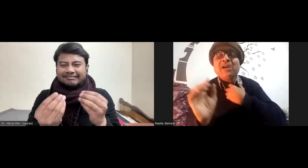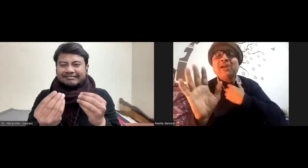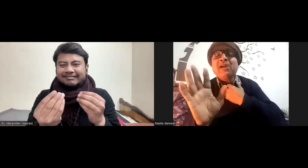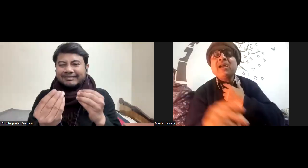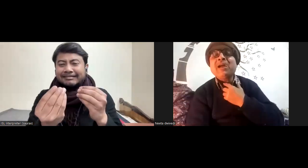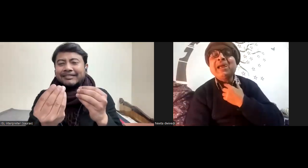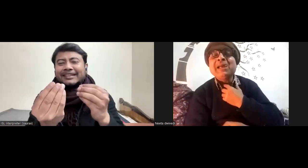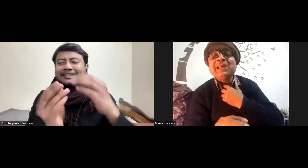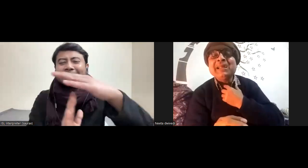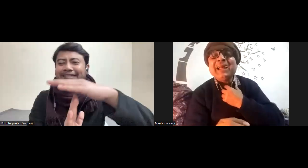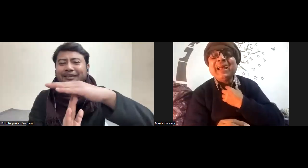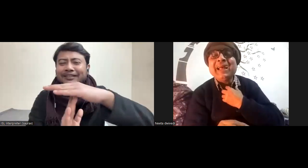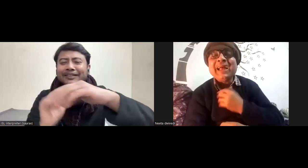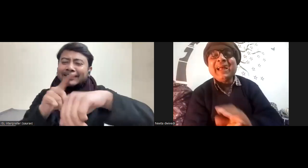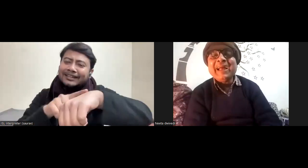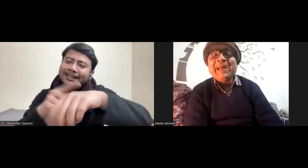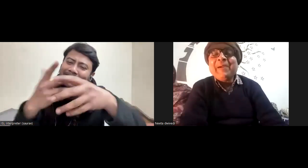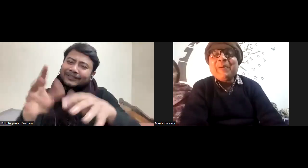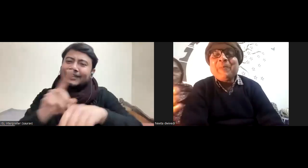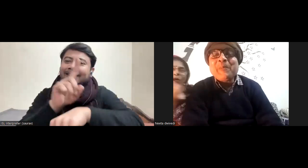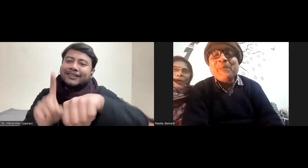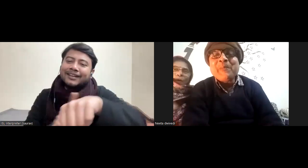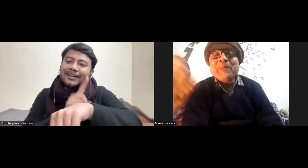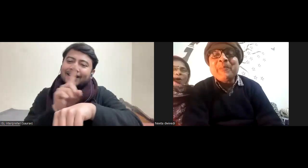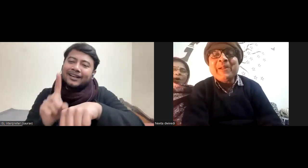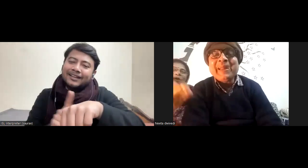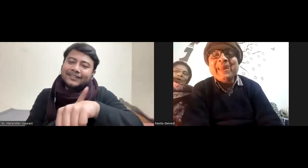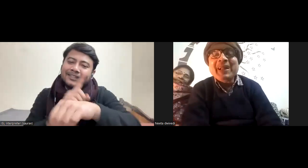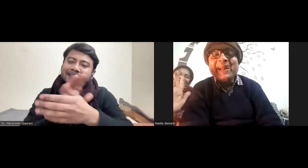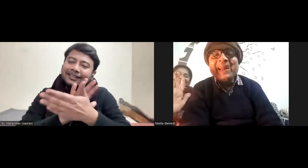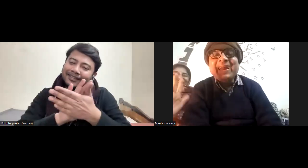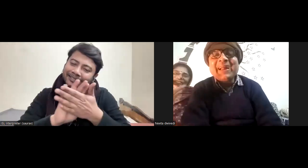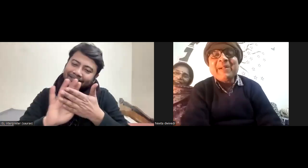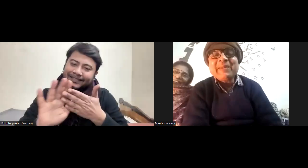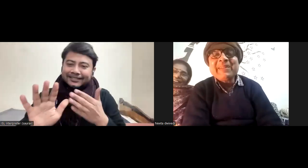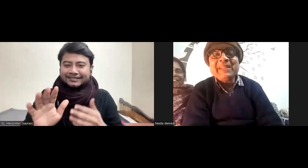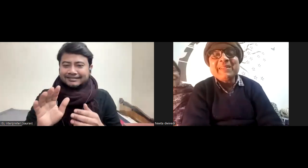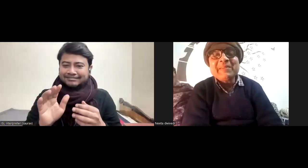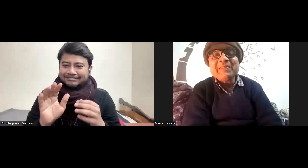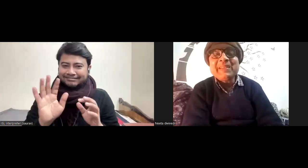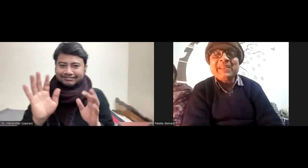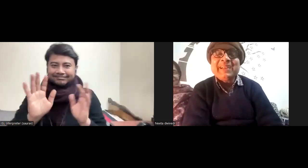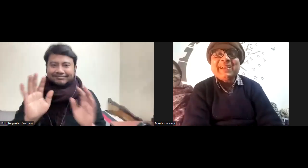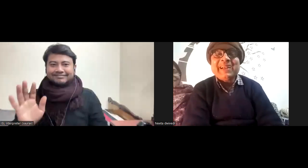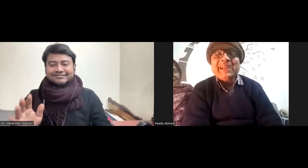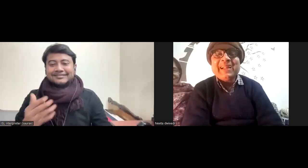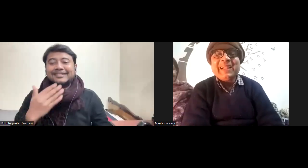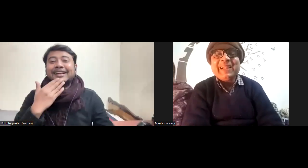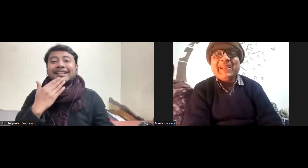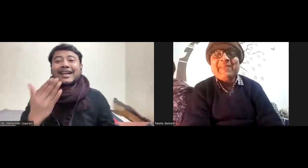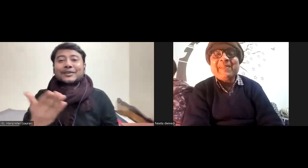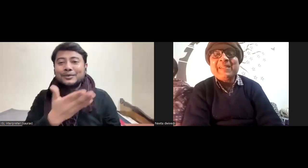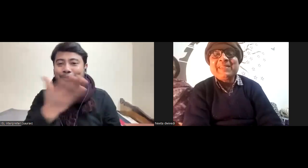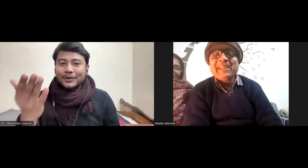who's there today, Mataji, thank you I so sorry to much. time हो Thank you गया so much for यार. joining. Oh, bye bye, Saurav. Thank you